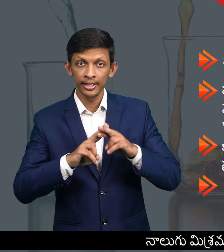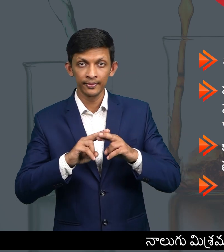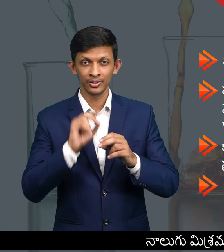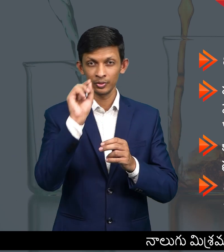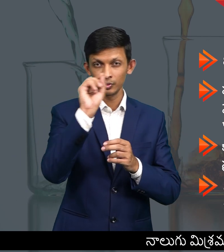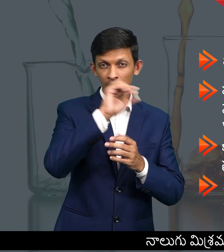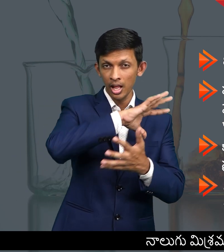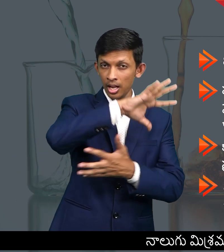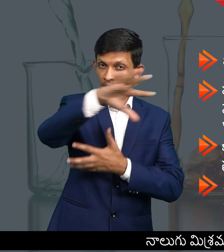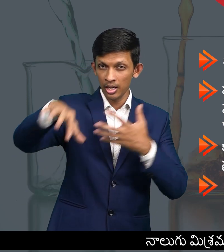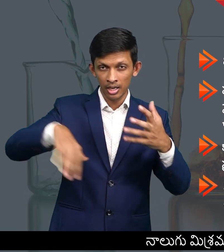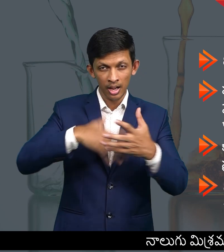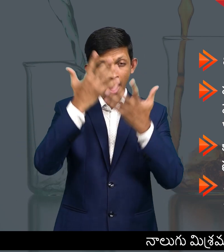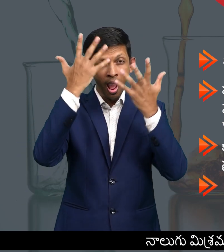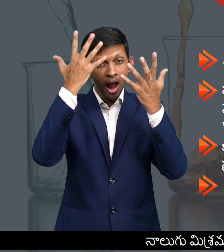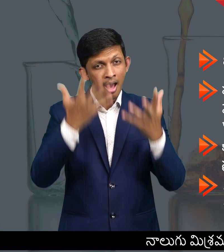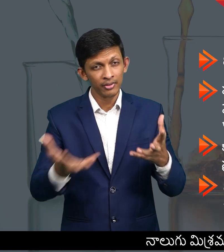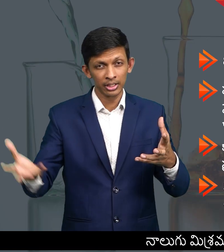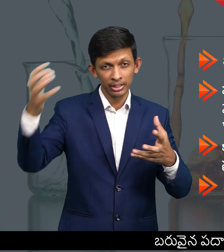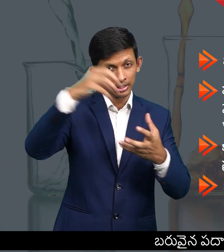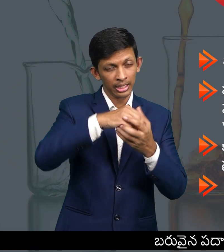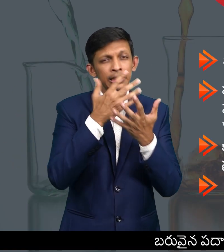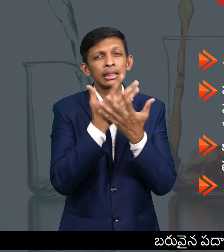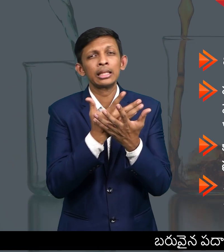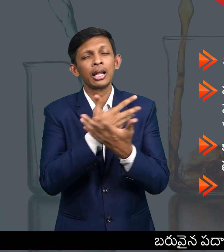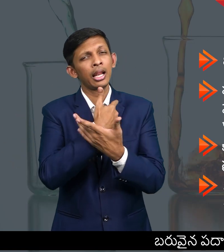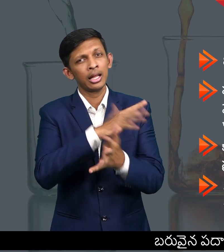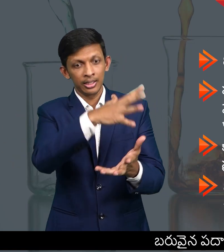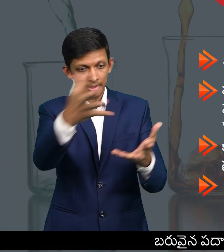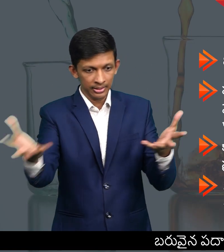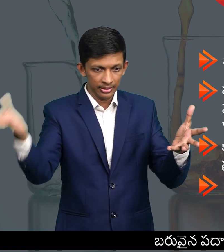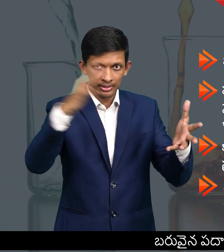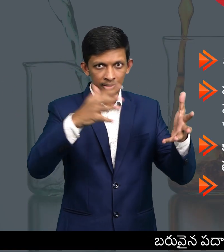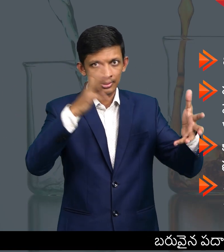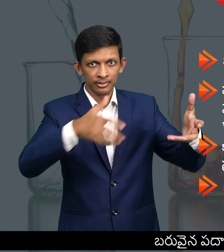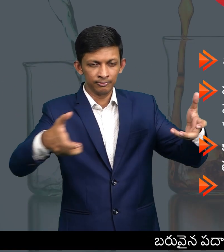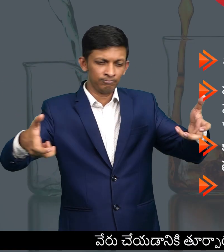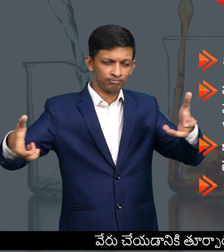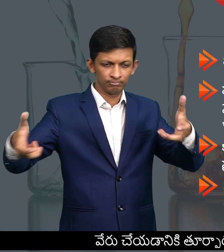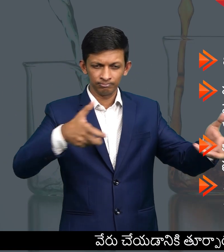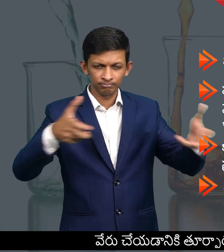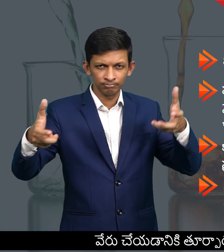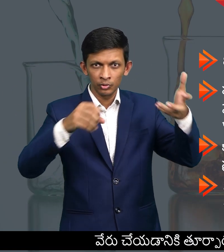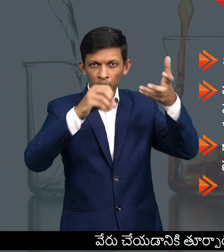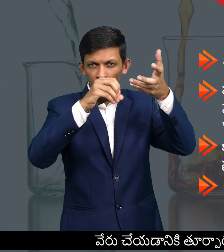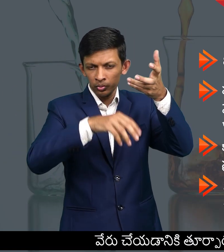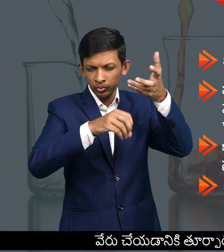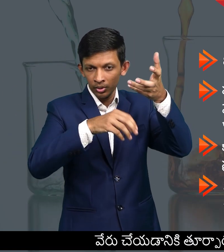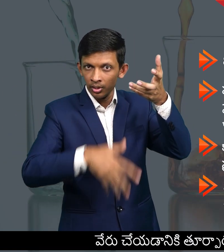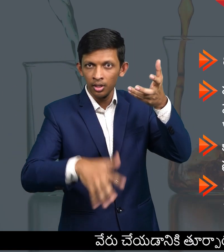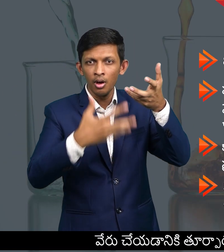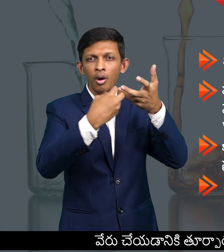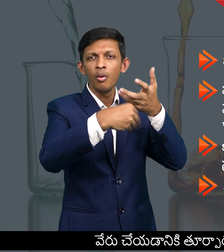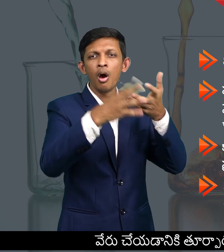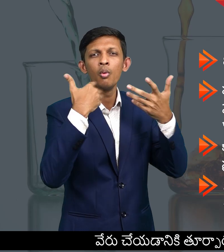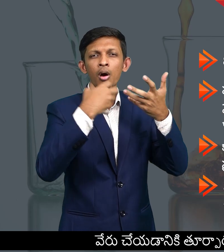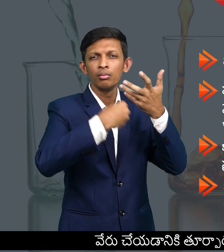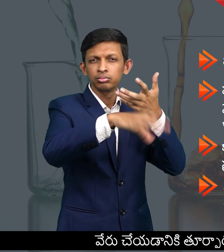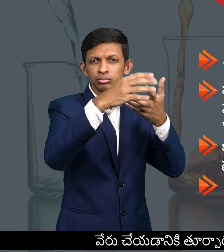4. మిశ్రమాలు తేలికైన మరియు బరువైన పదార్థాలను కలిగి ఉంటే వేరు చేయటానికి తూర్పార పట్టడాన్ని